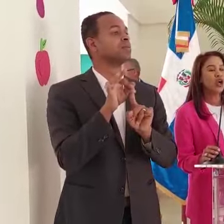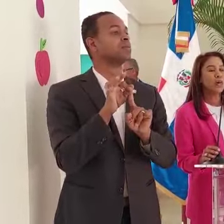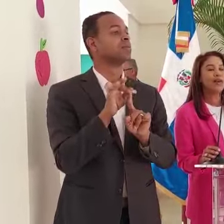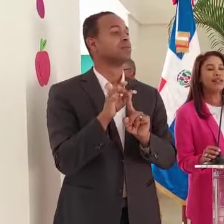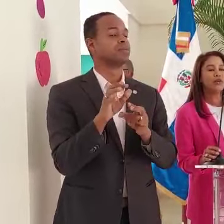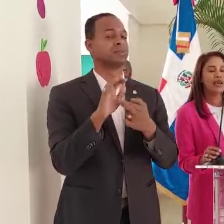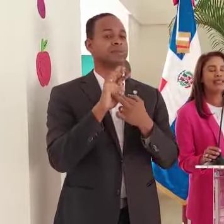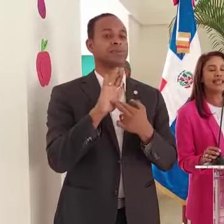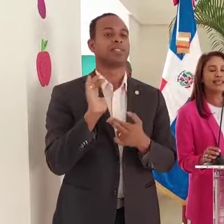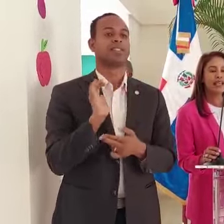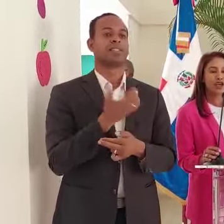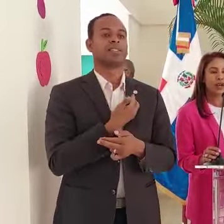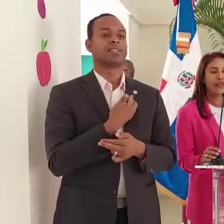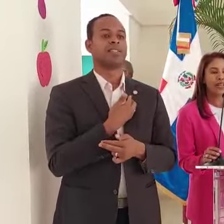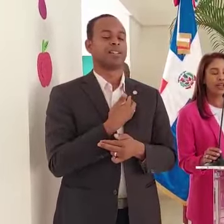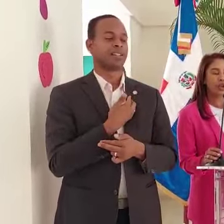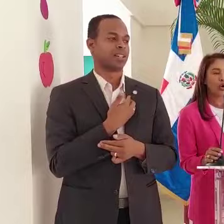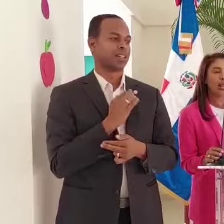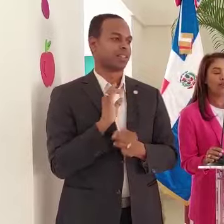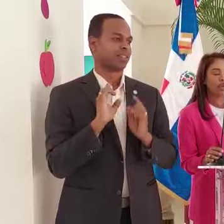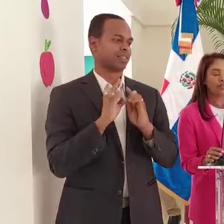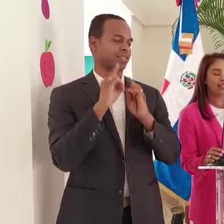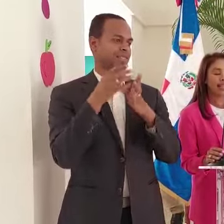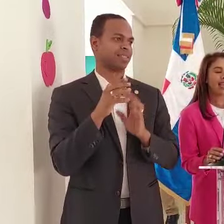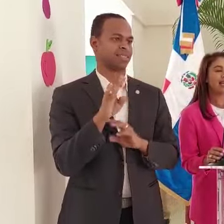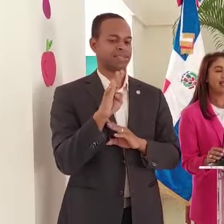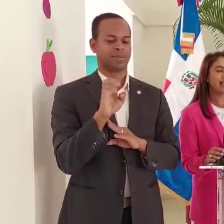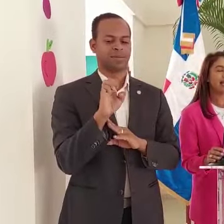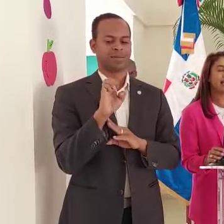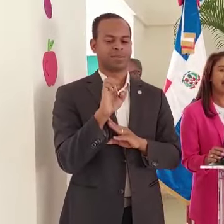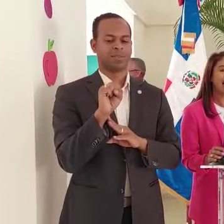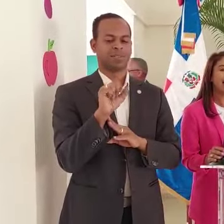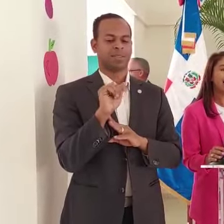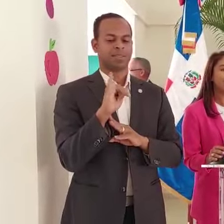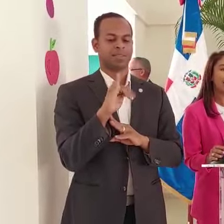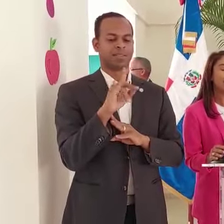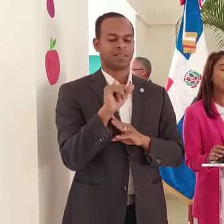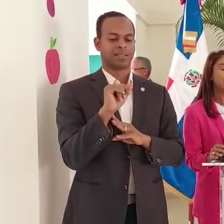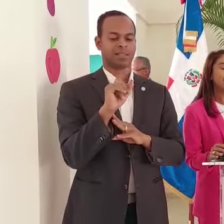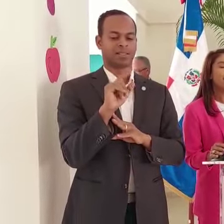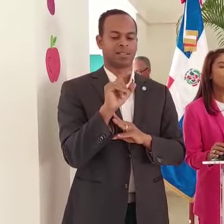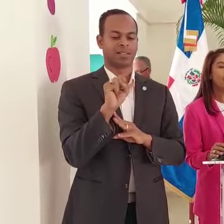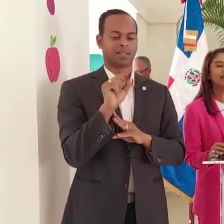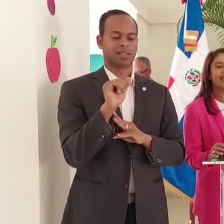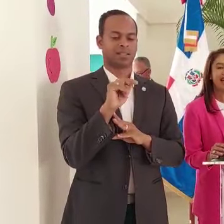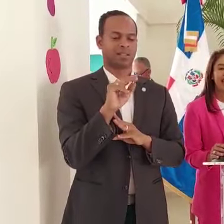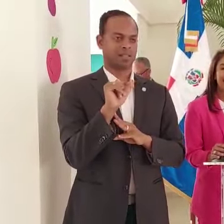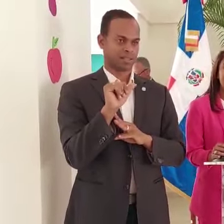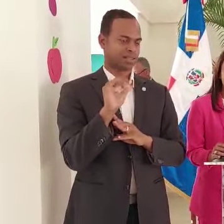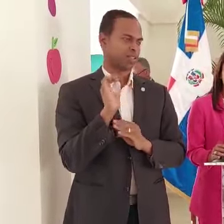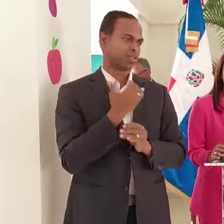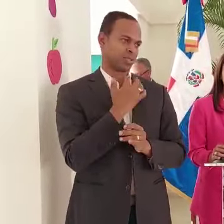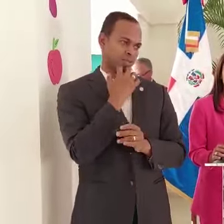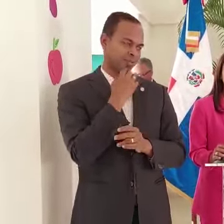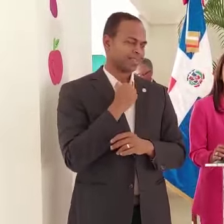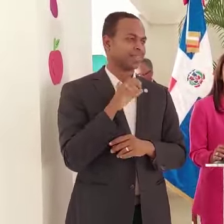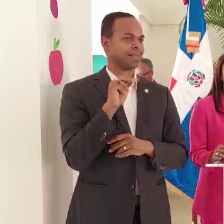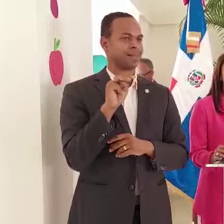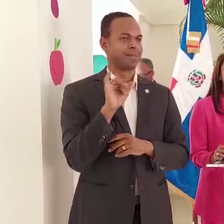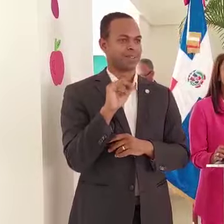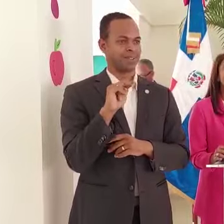en nombre de nuestra señora directora, doña Besaida Santana de Báez, nuestra querida